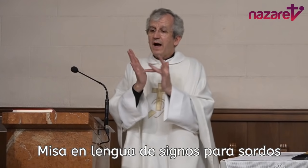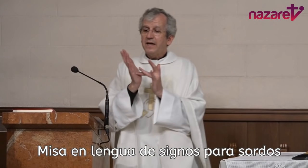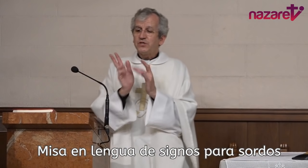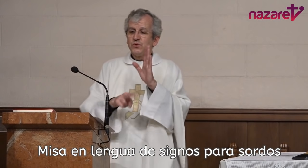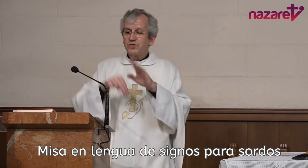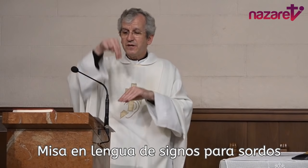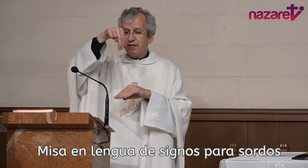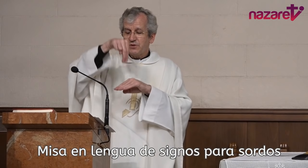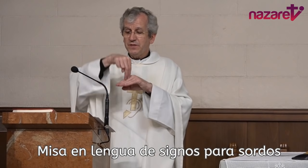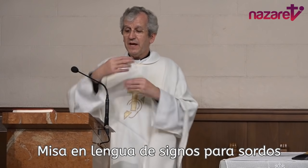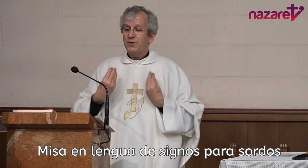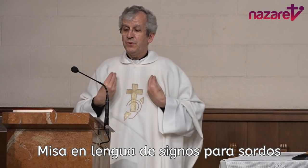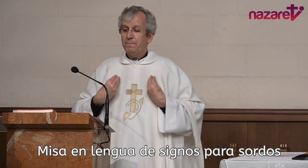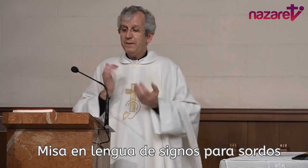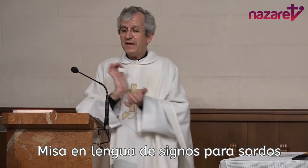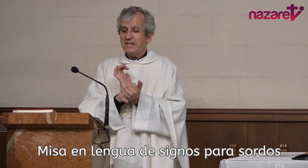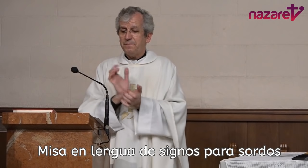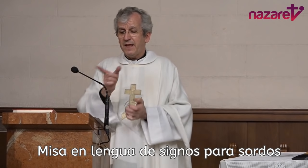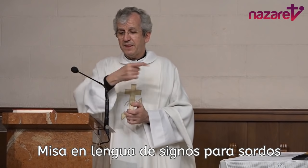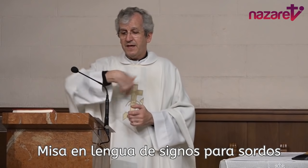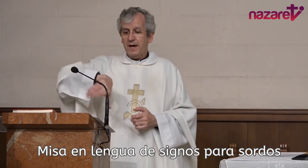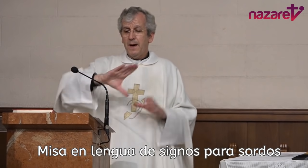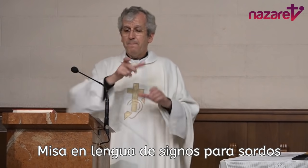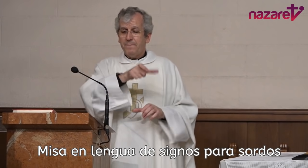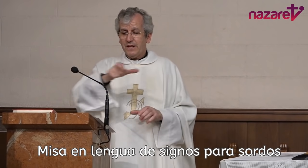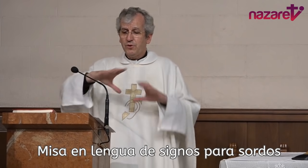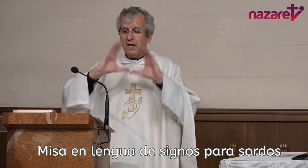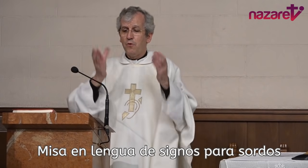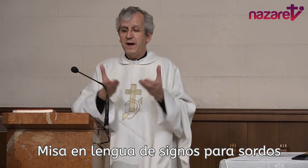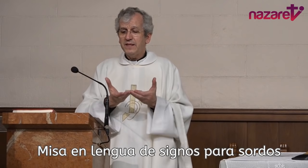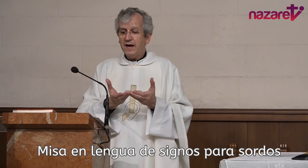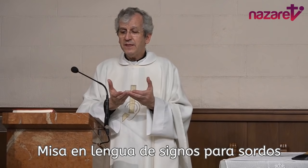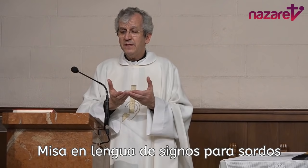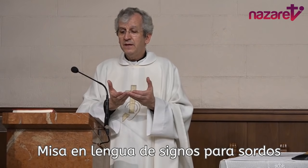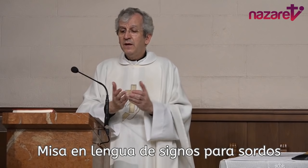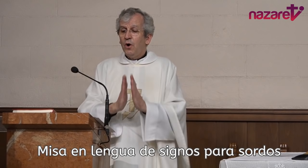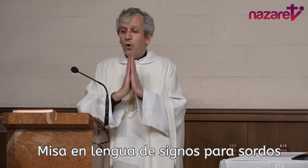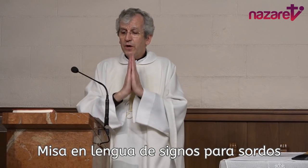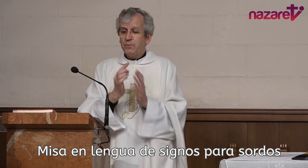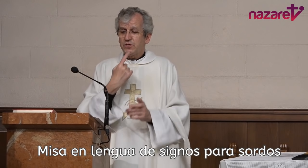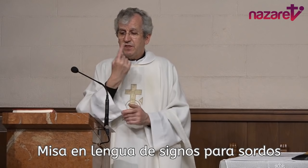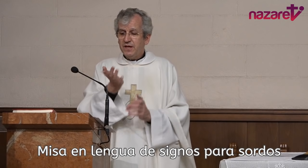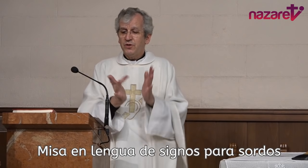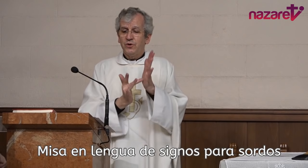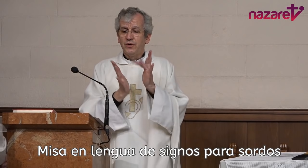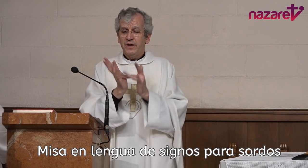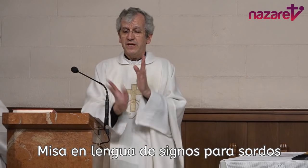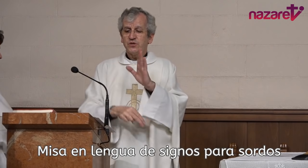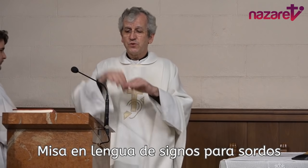A Jesús resucitado, vida y esperanza para toda la humanidad, oremos diciendo: